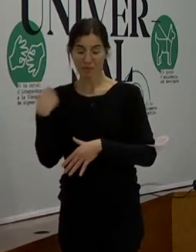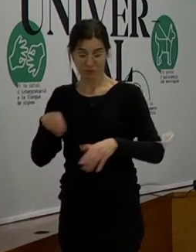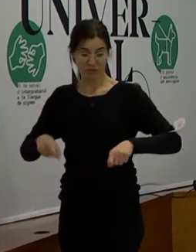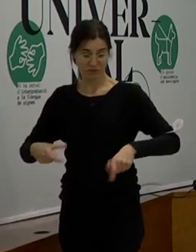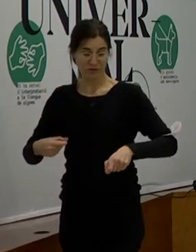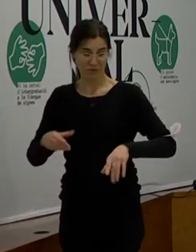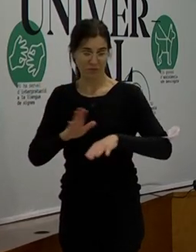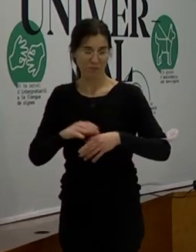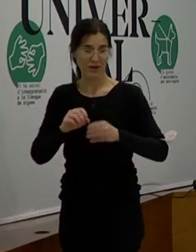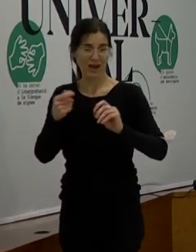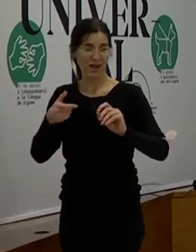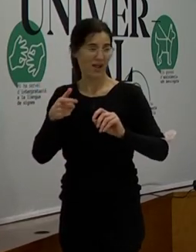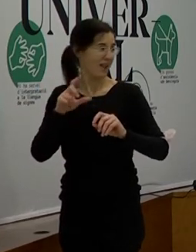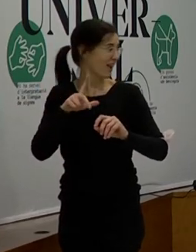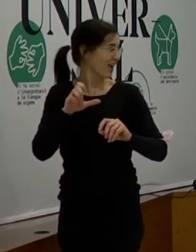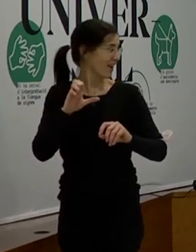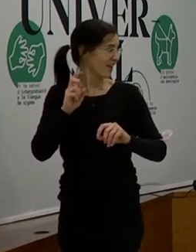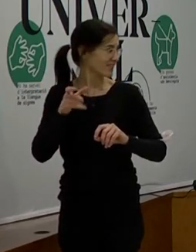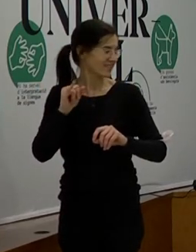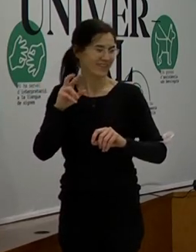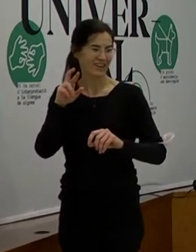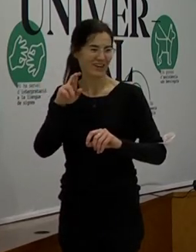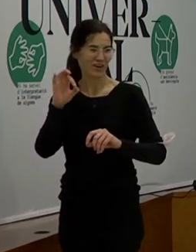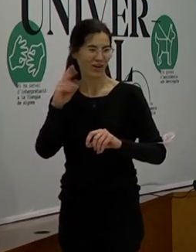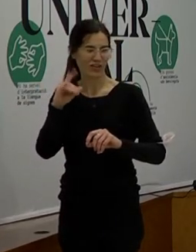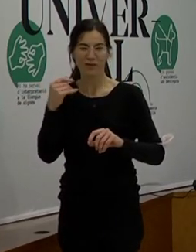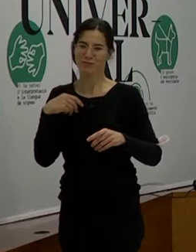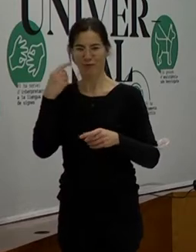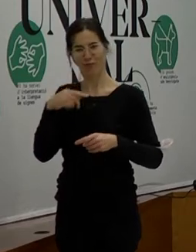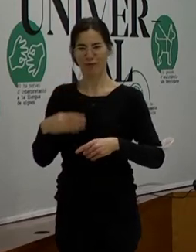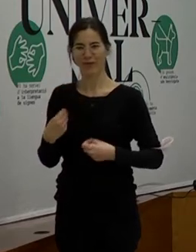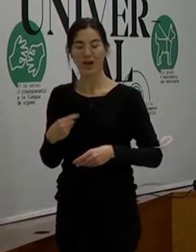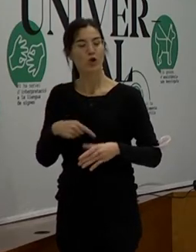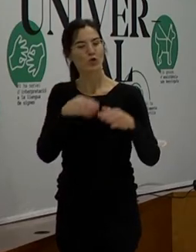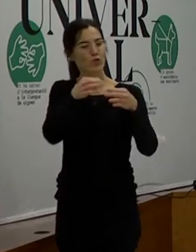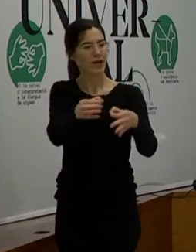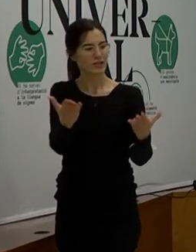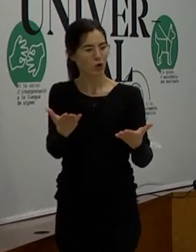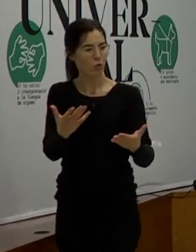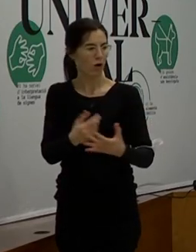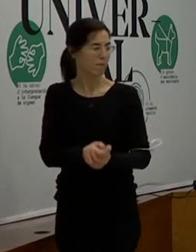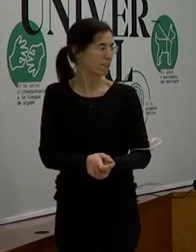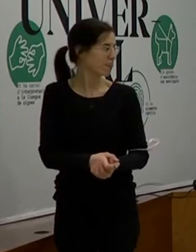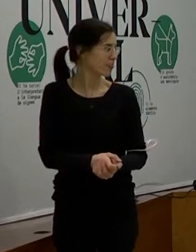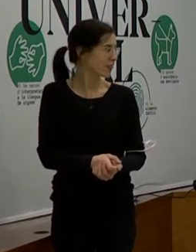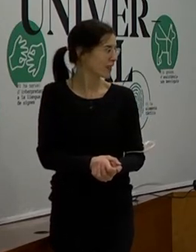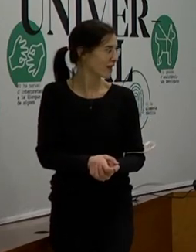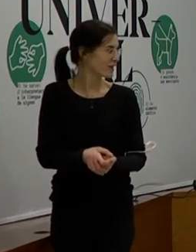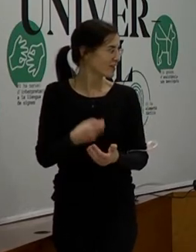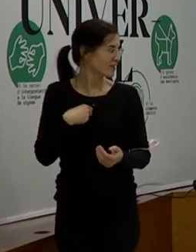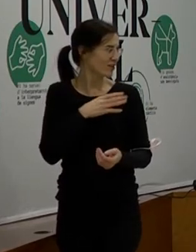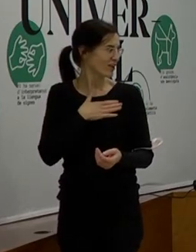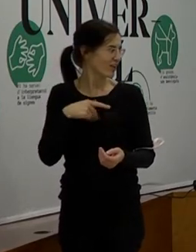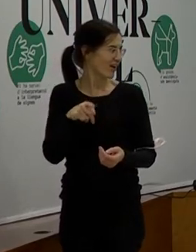rodes per Alexis Rodríguez. Què passa? No veas. Dice, ¿cómo llegas allá? ¿Cómo dibujas? Tío, pues voy tirando el plano así, tío,